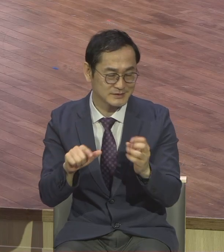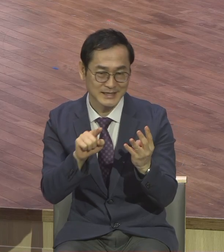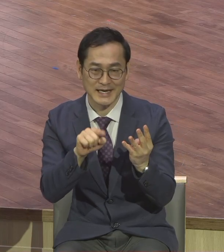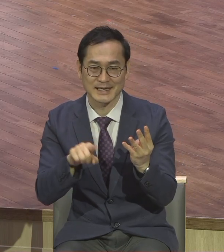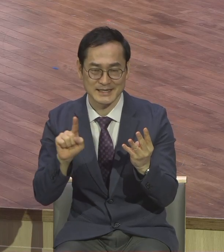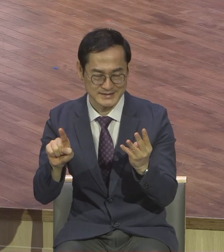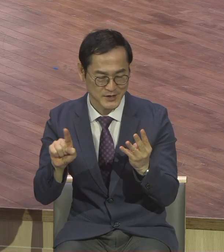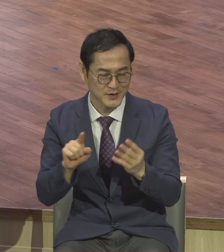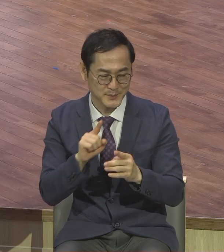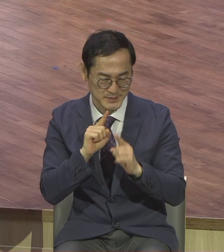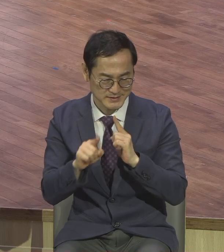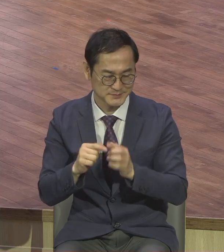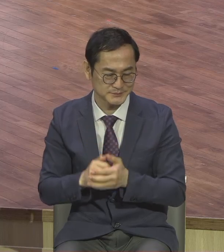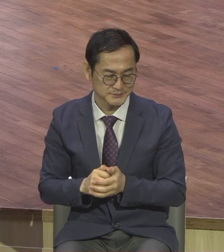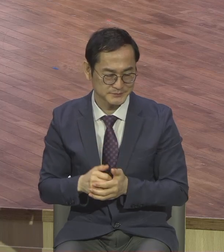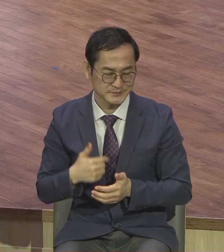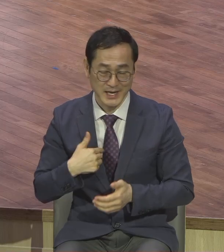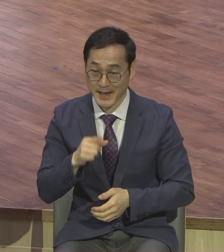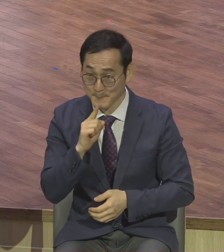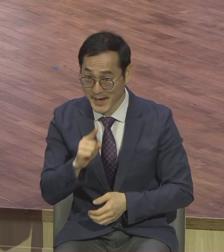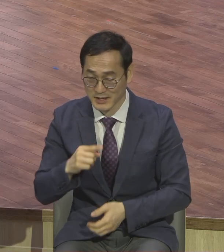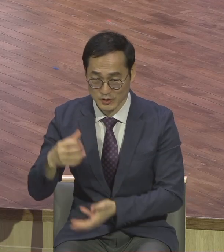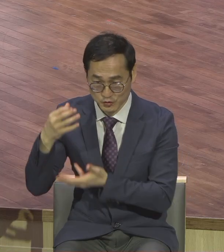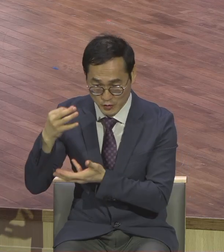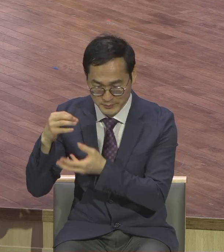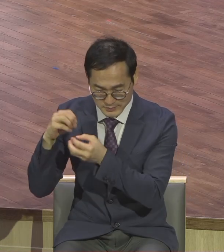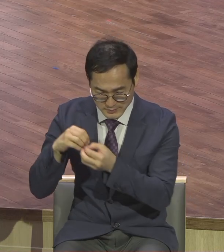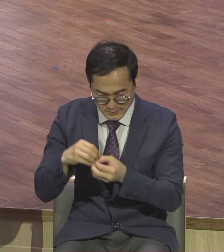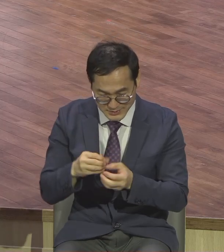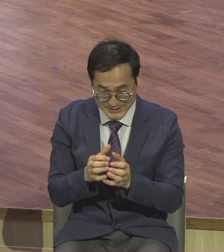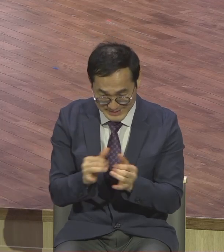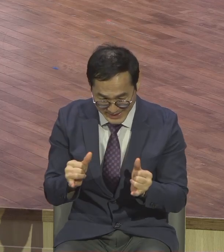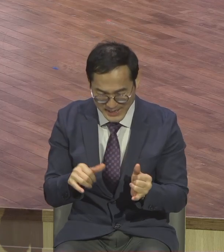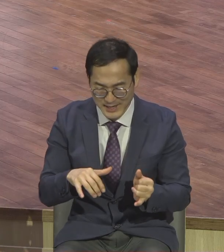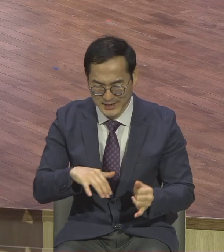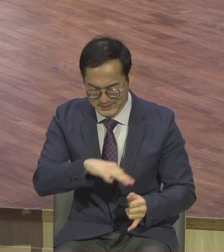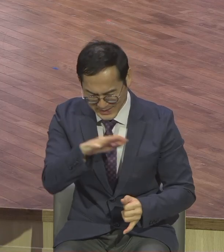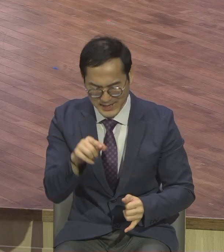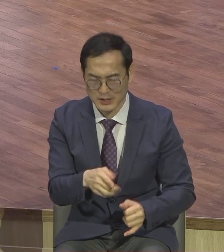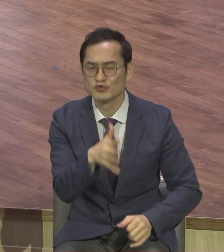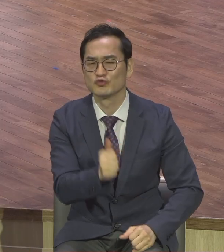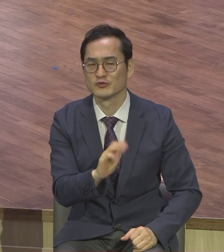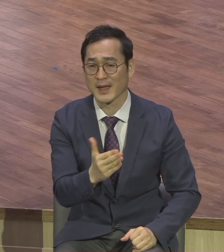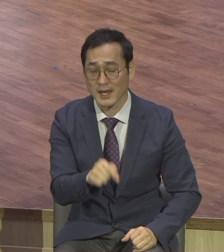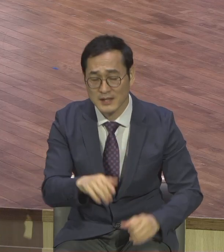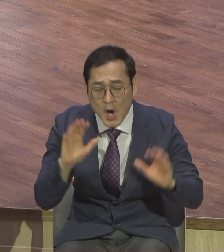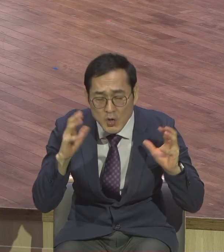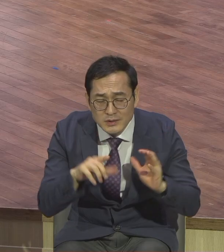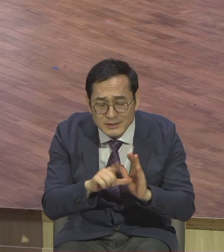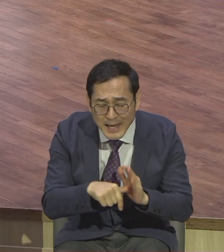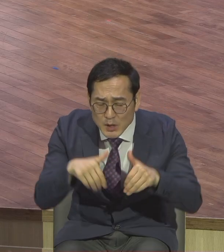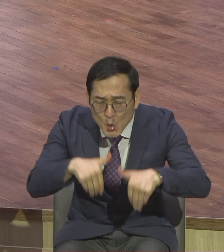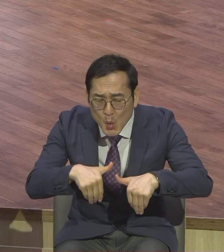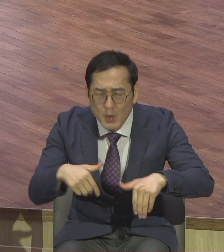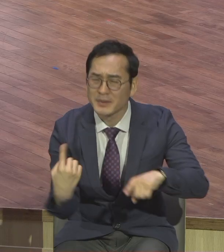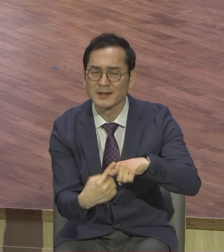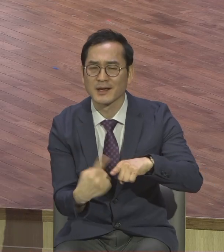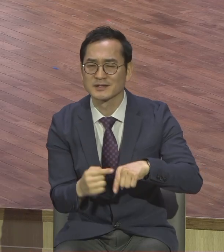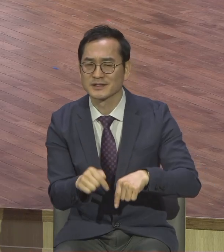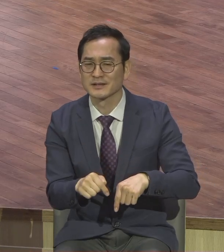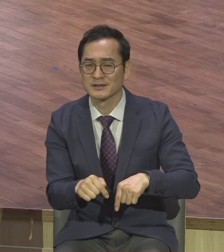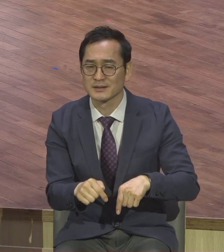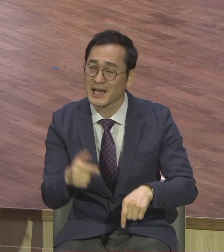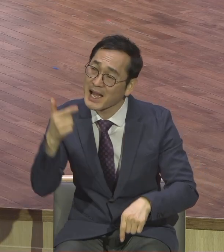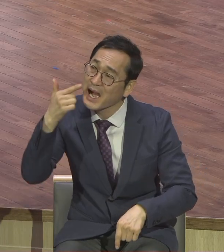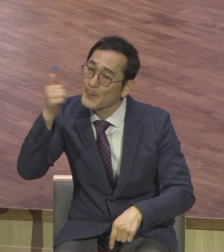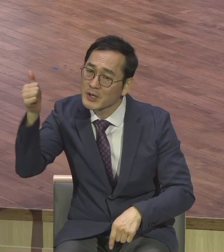또 말하노니 유업을 이을 자가 모든 것의 주인이나 어렸을 동안에는 종과 다름이 없어서 그